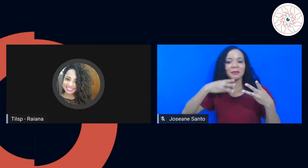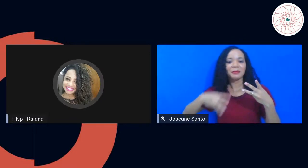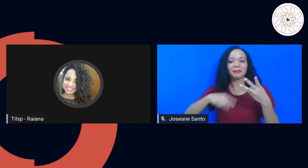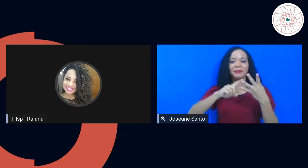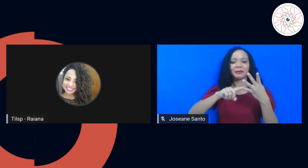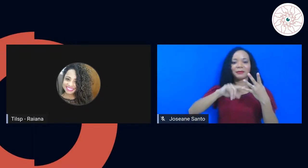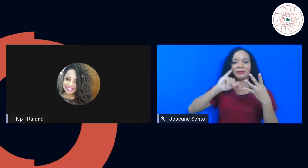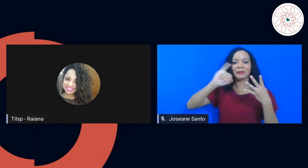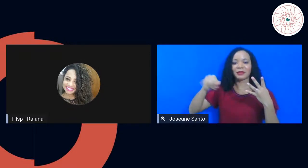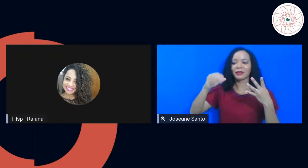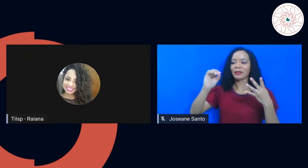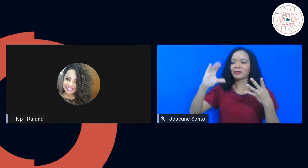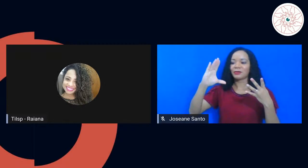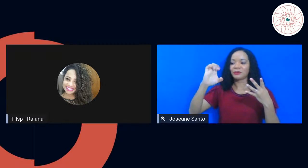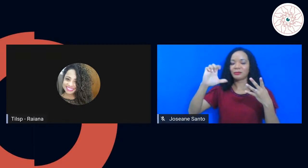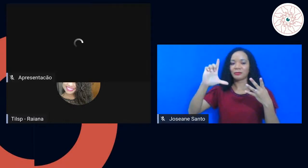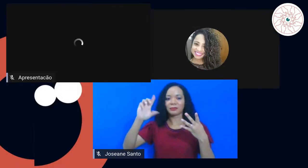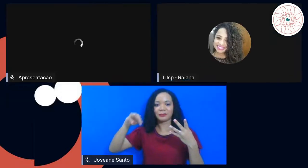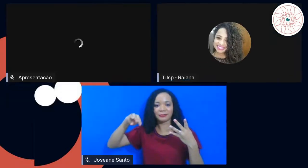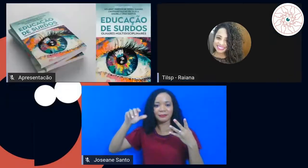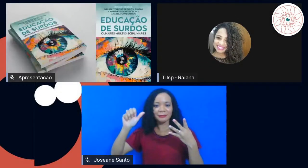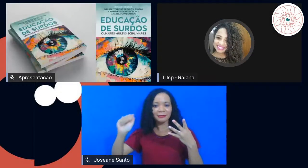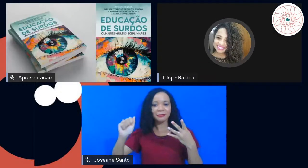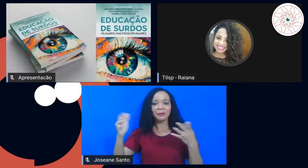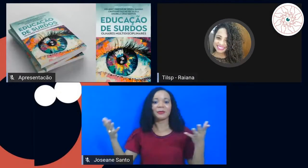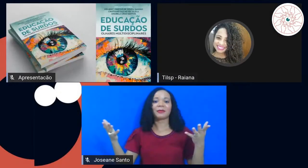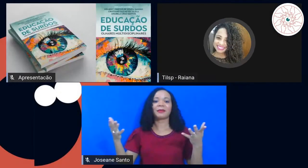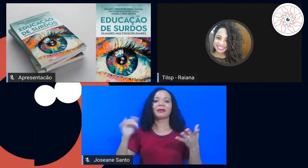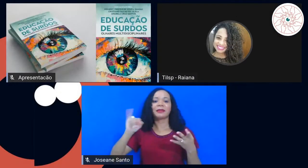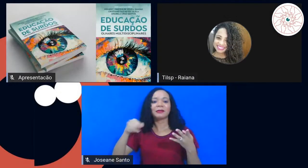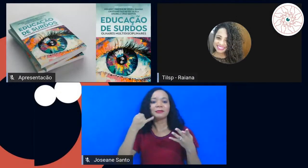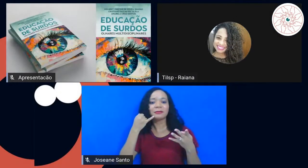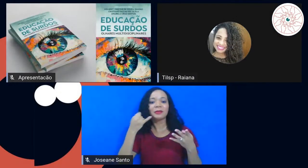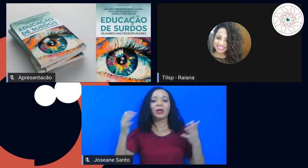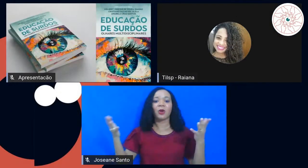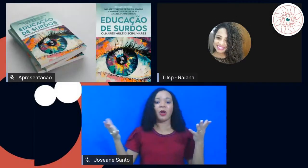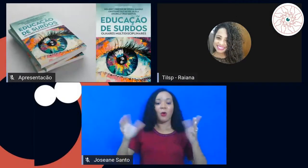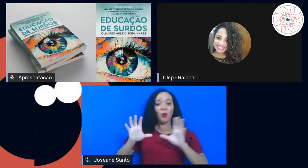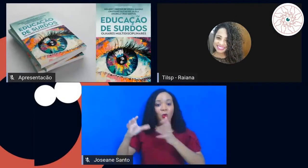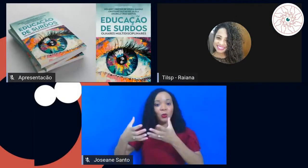ao Mateus, a Joselma.